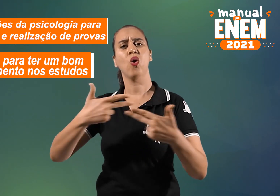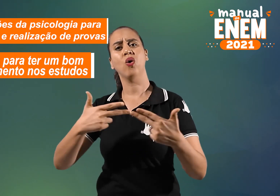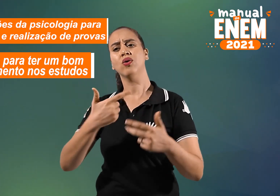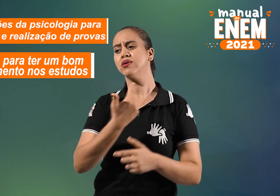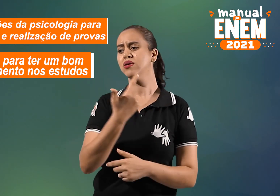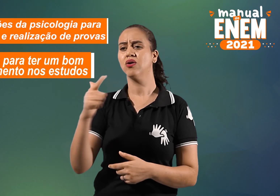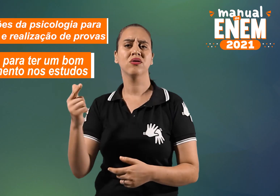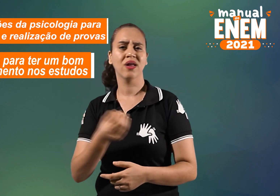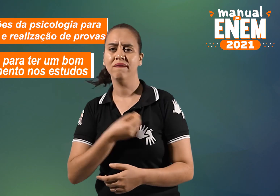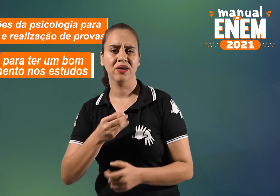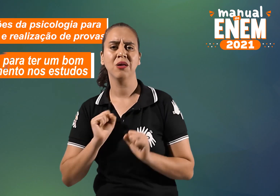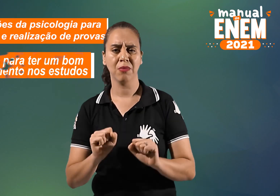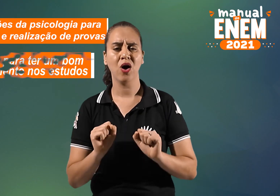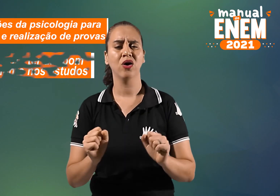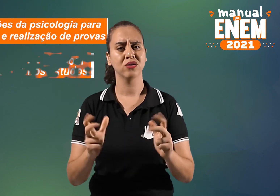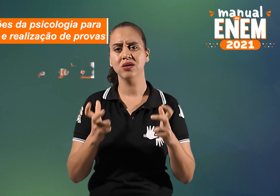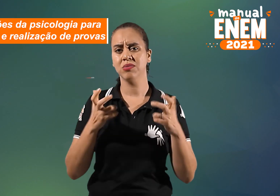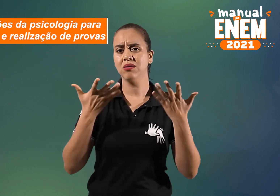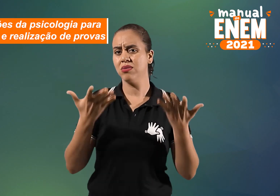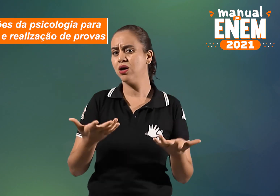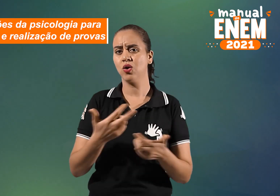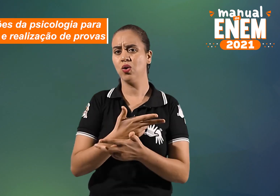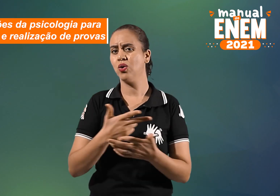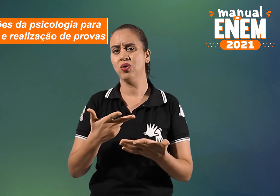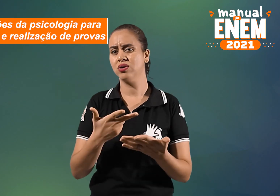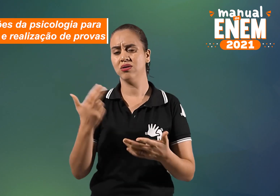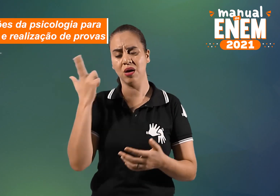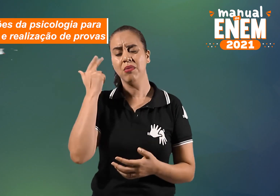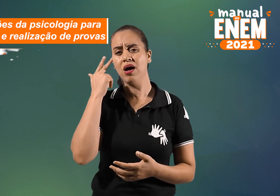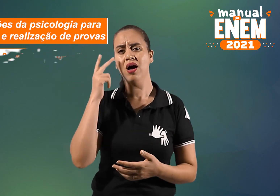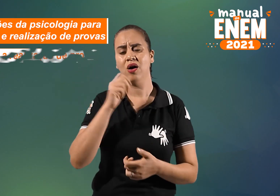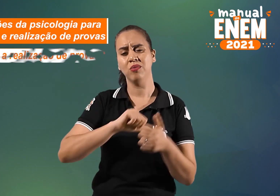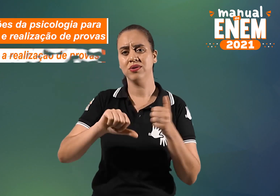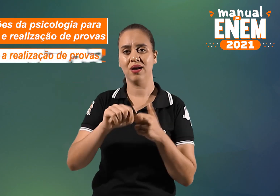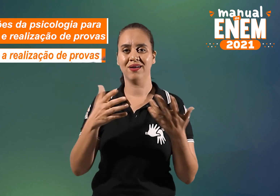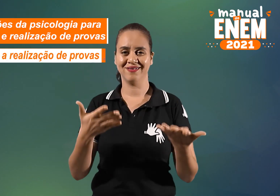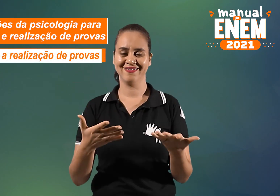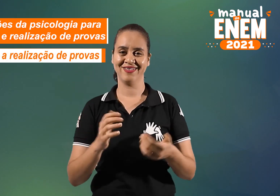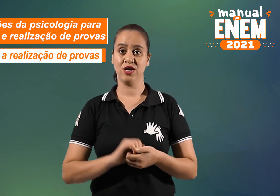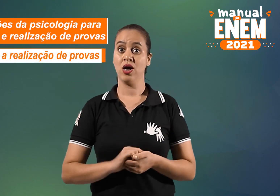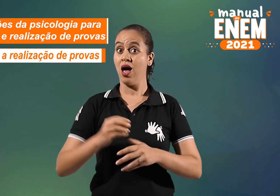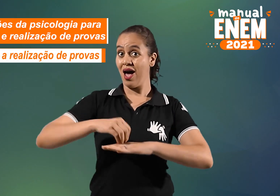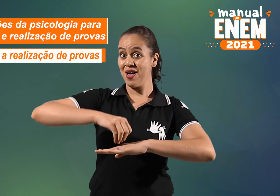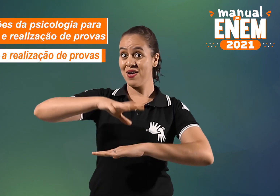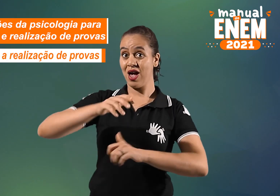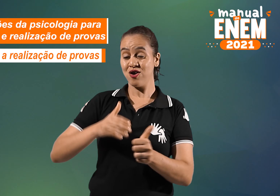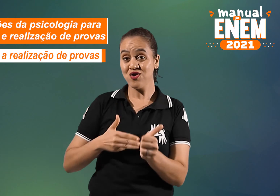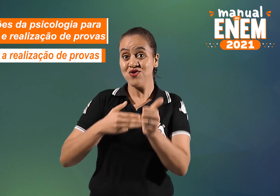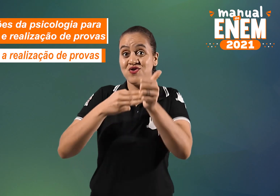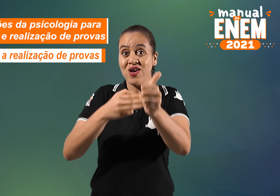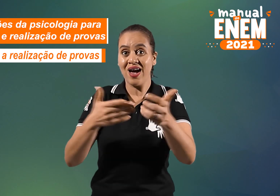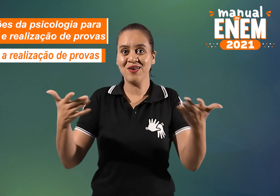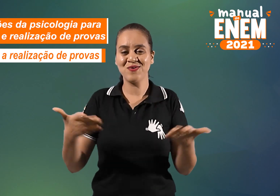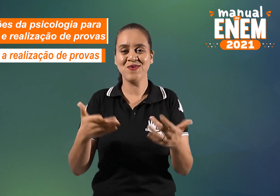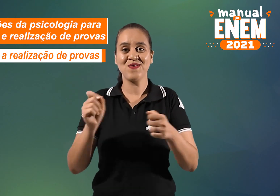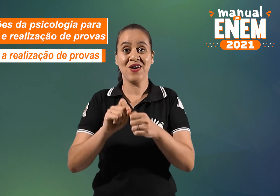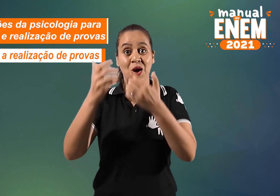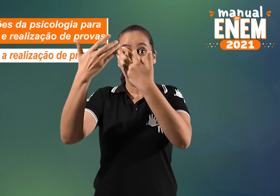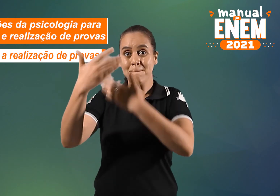interferências internas ou externas. Dicas para a realização de provas. Bom, leia